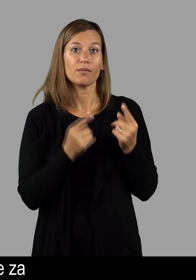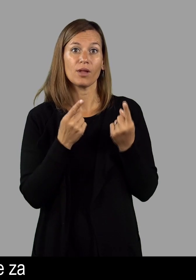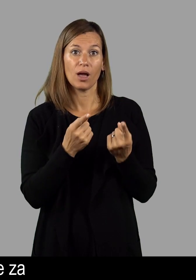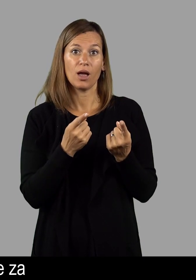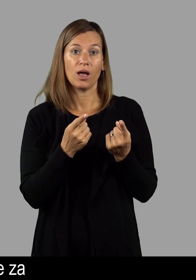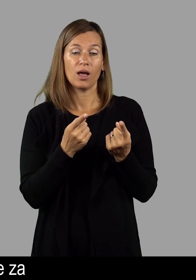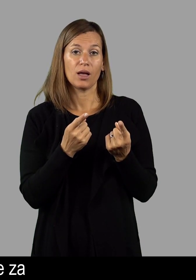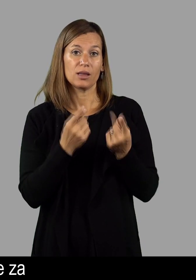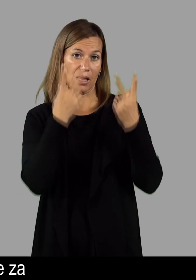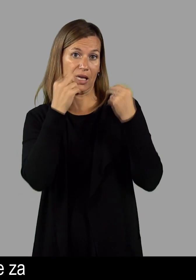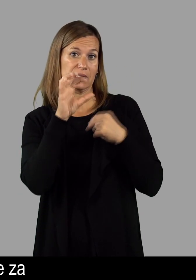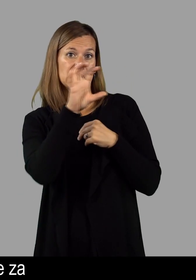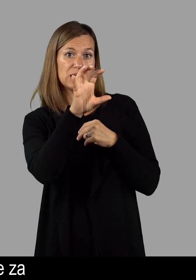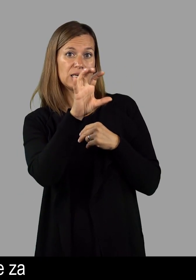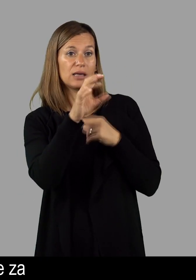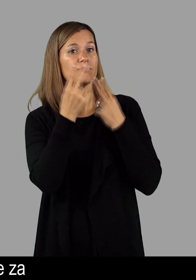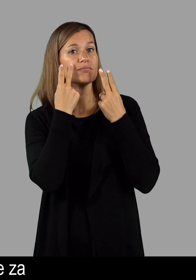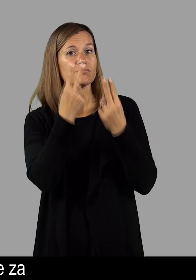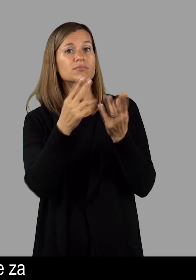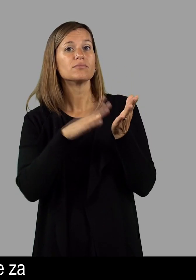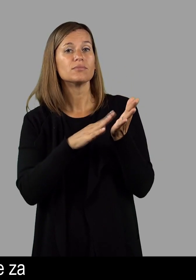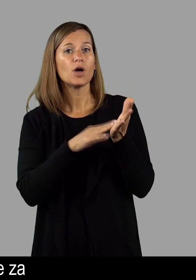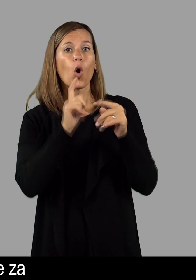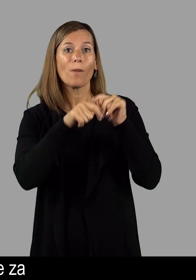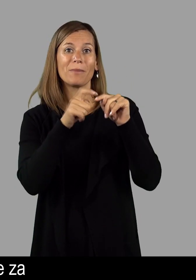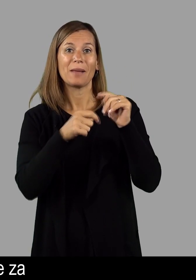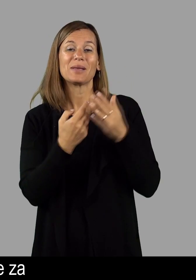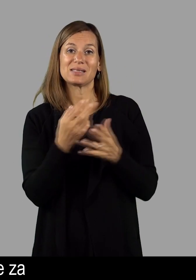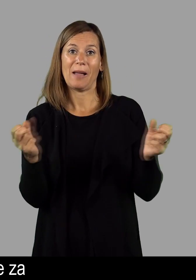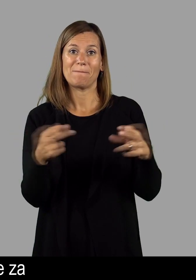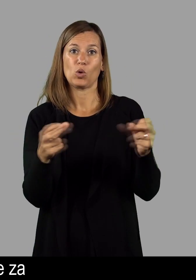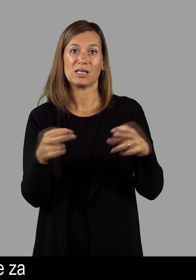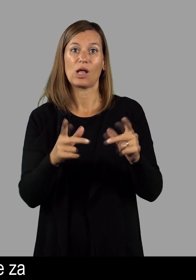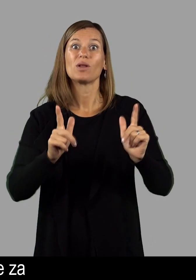Tukaj na tej sliki imamo primer opreme